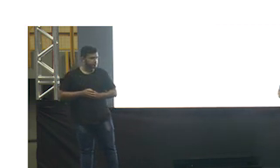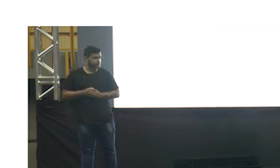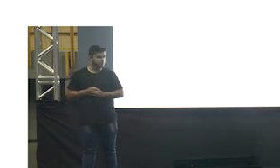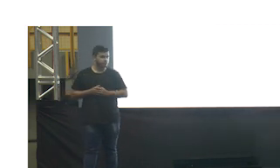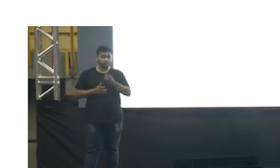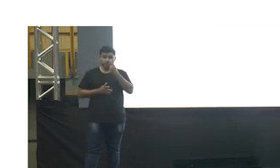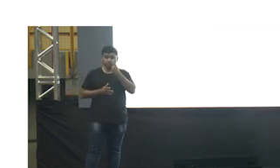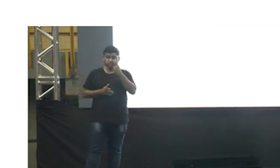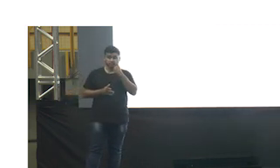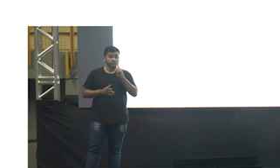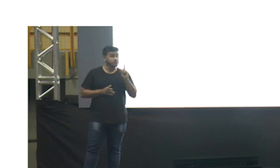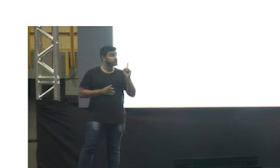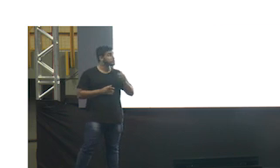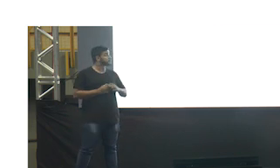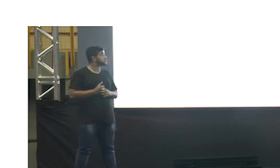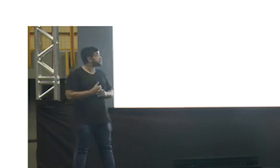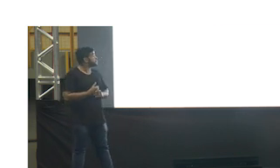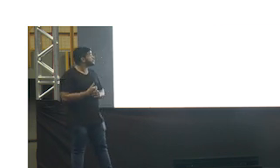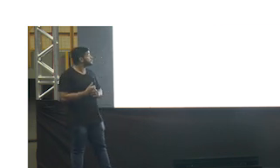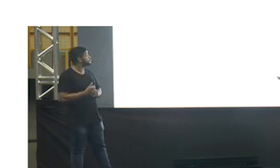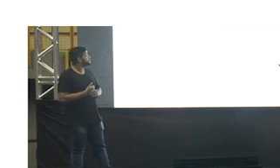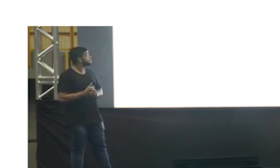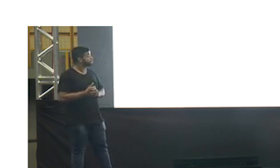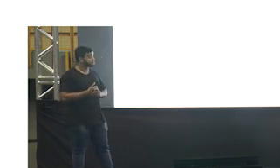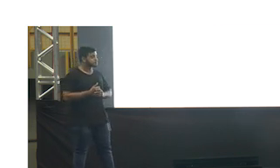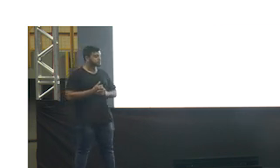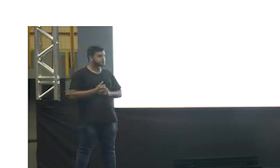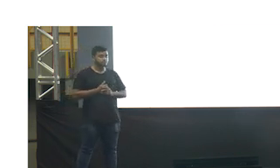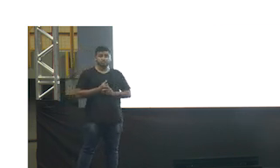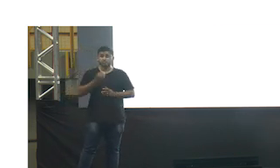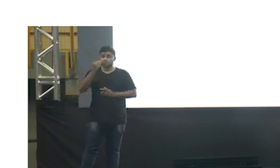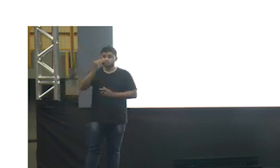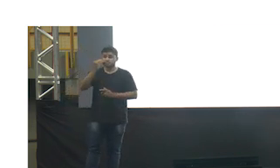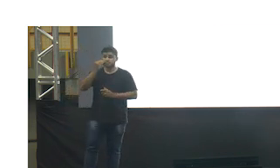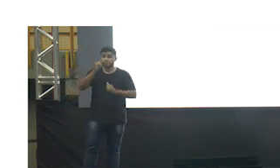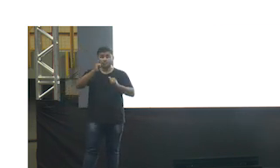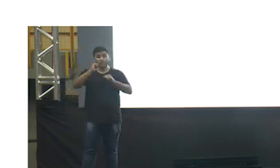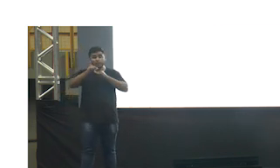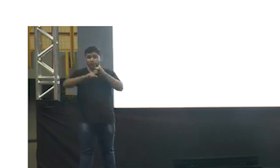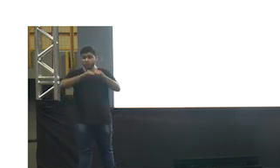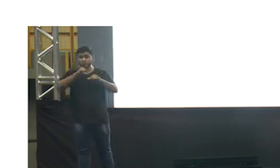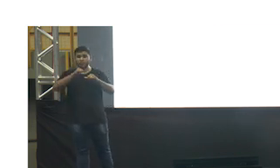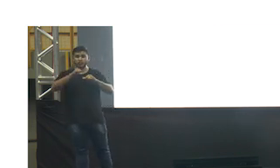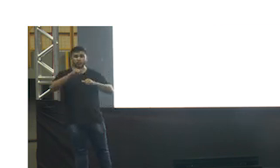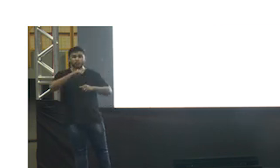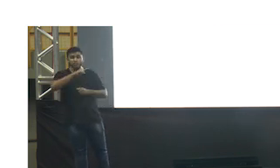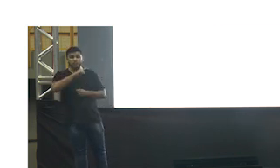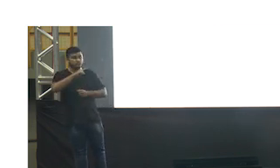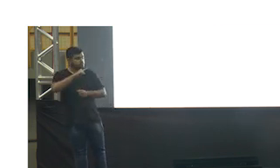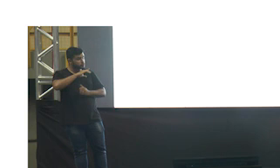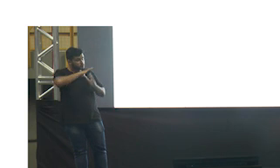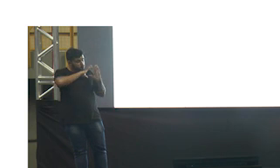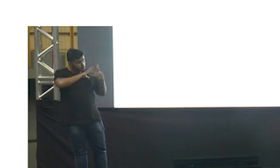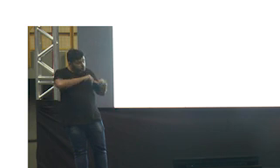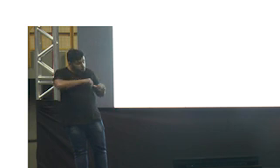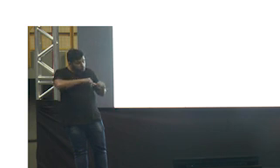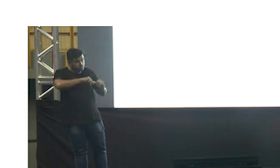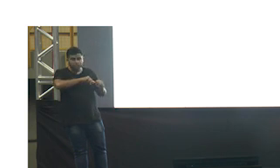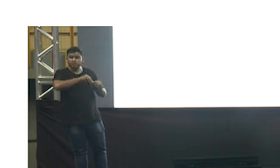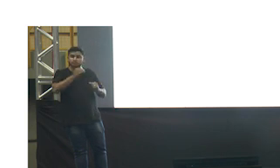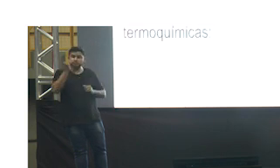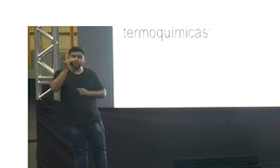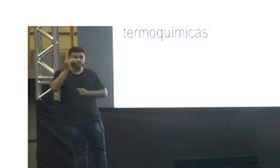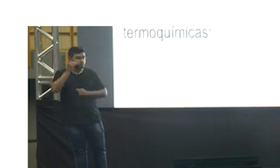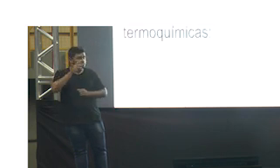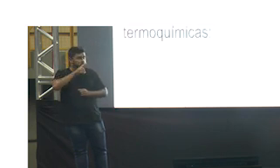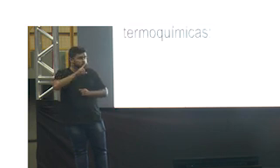deu. Então agora o que é que tu vai ter que fazer? Tu vai ter que mudar tudo o que for necessário aqui, tudo, para obter,